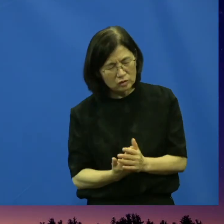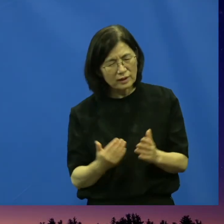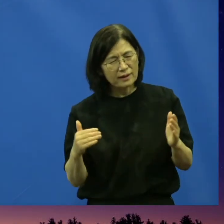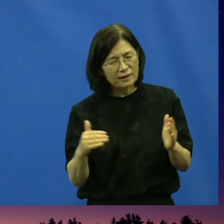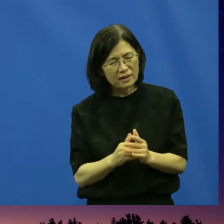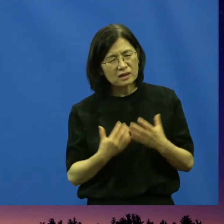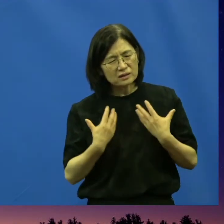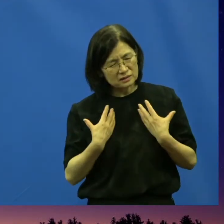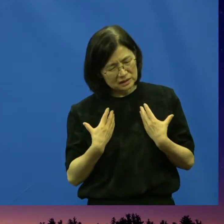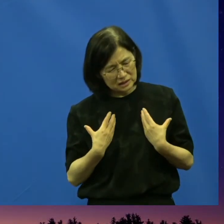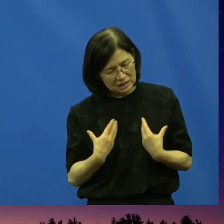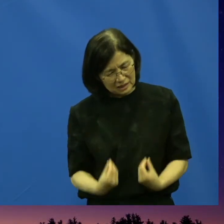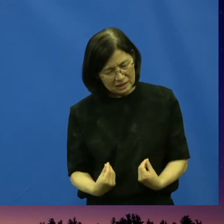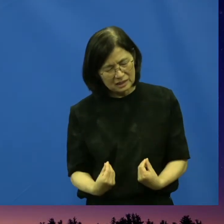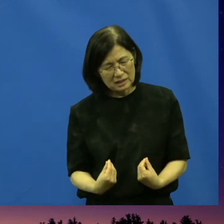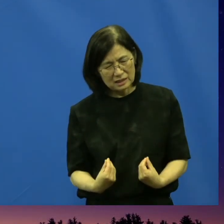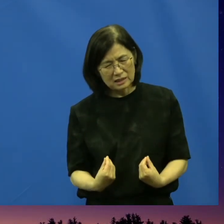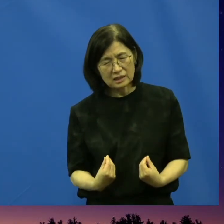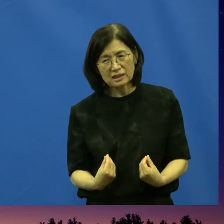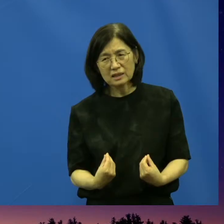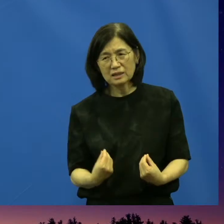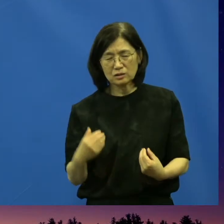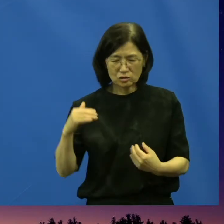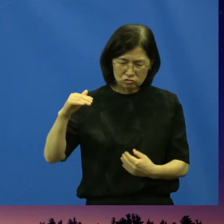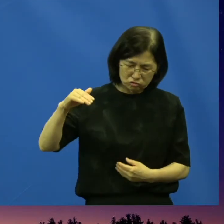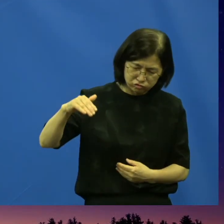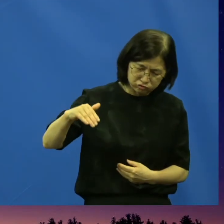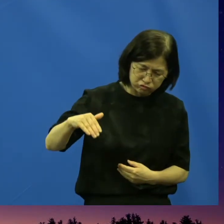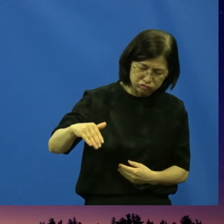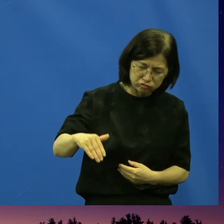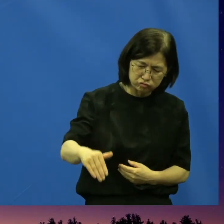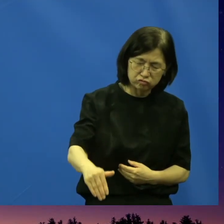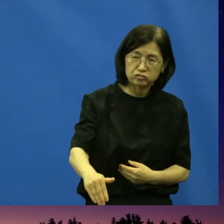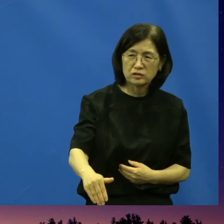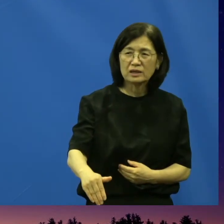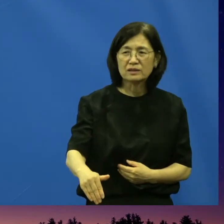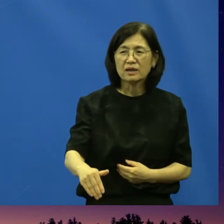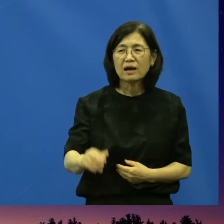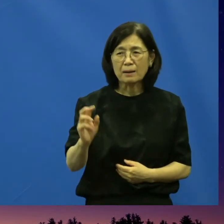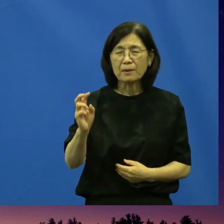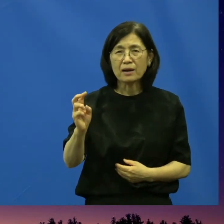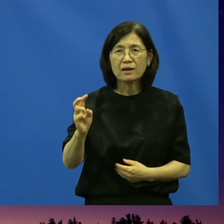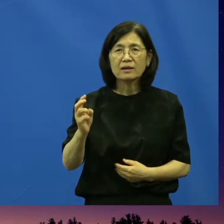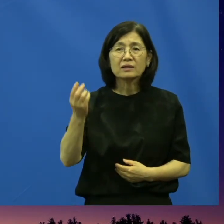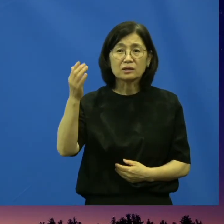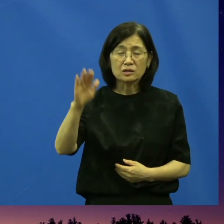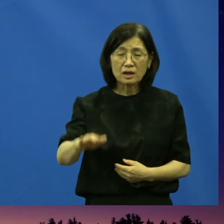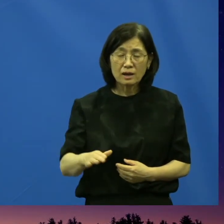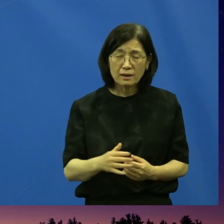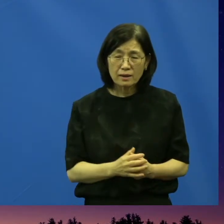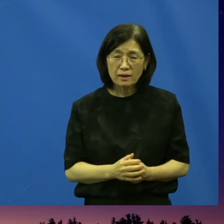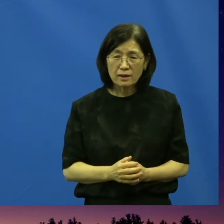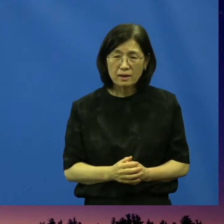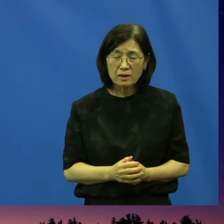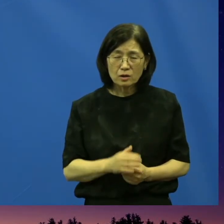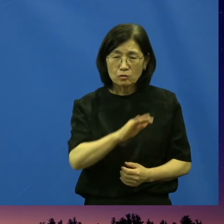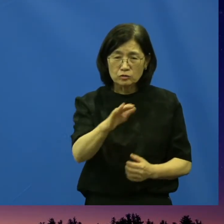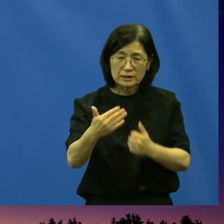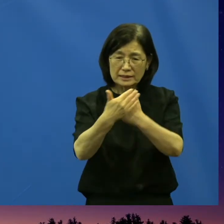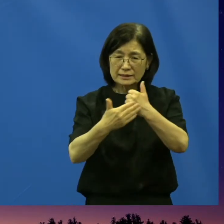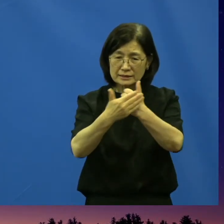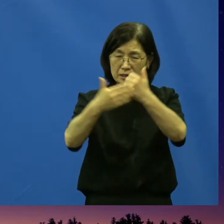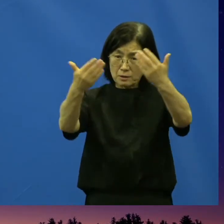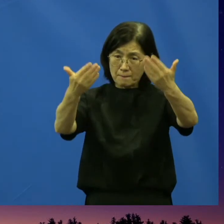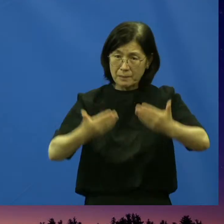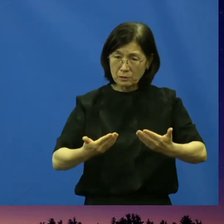지하 2층, 지하 3층. 여러분, 우리 영적인 삶에도 마찬가지예요. 여러분, 은혜를 받고 무엇인가 변화를 하고 막 그냥 이제는